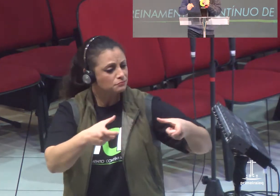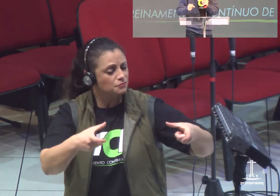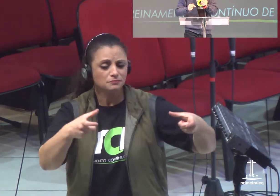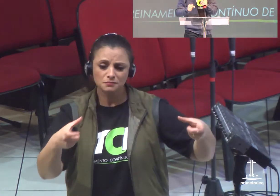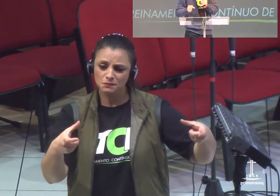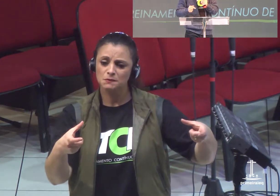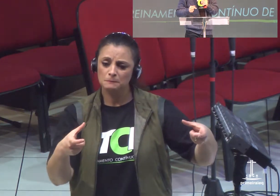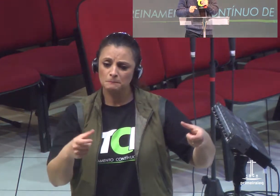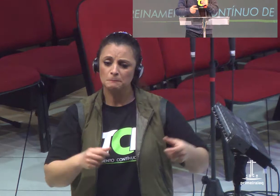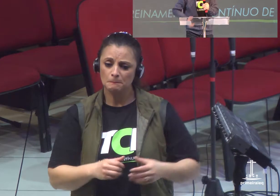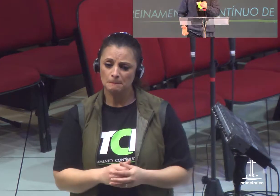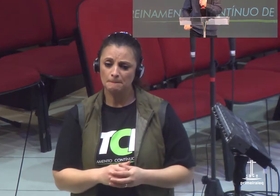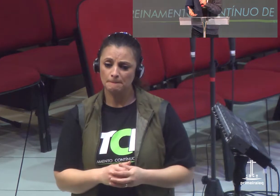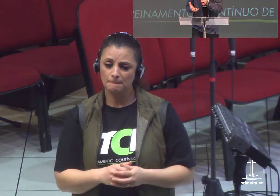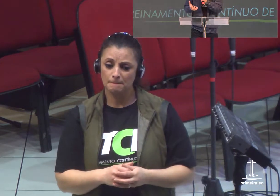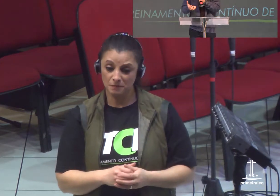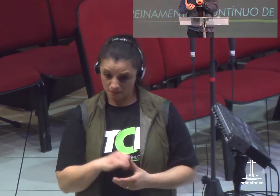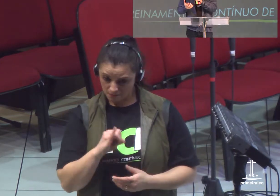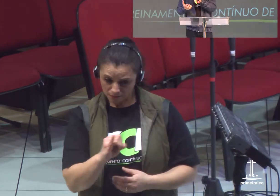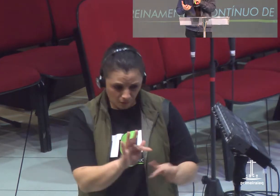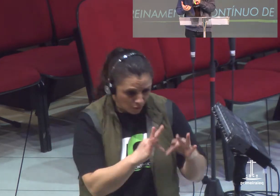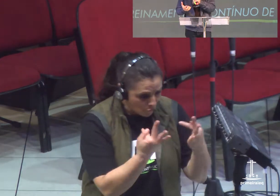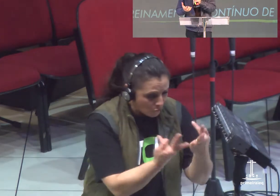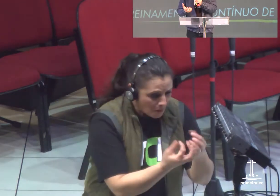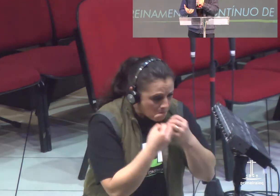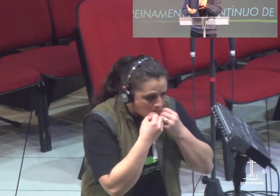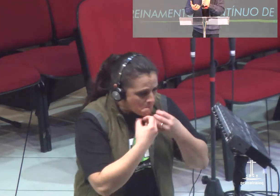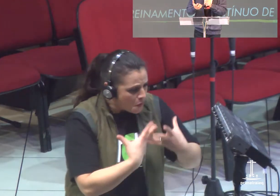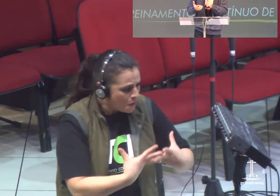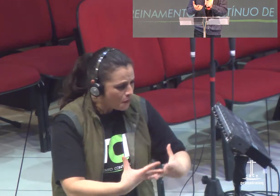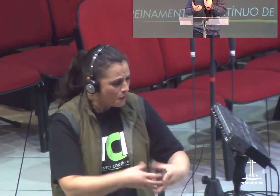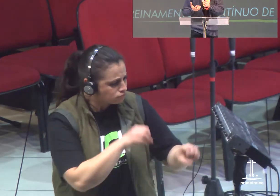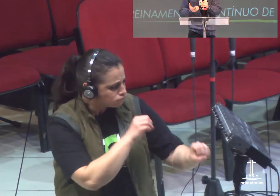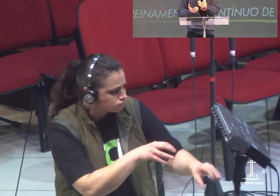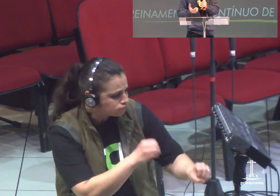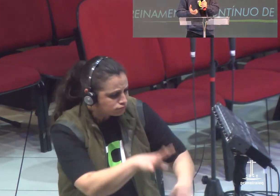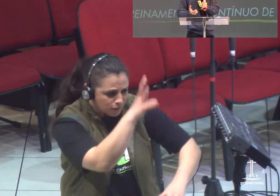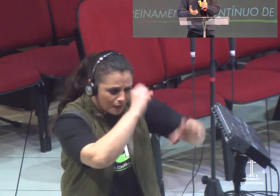saudável, essa família cresce. Ela cresce.